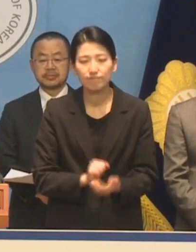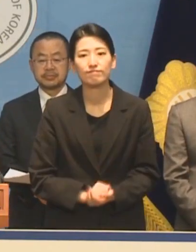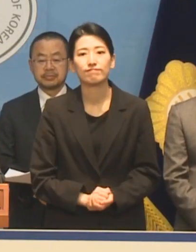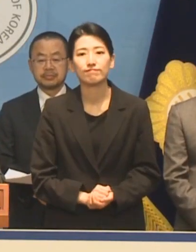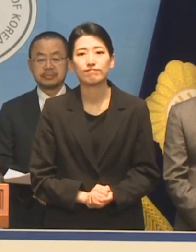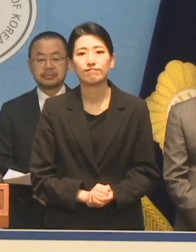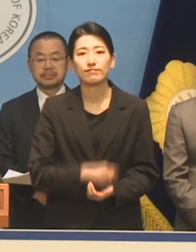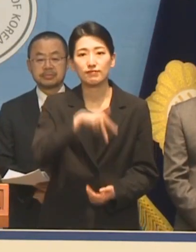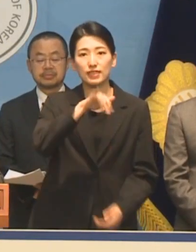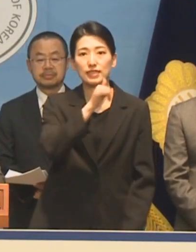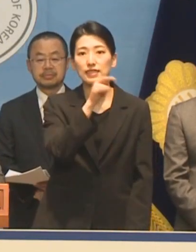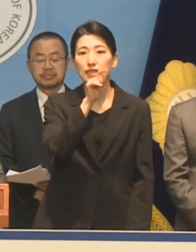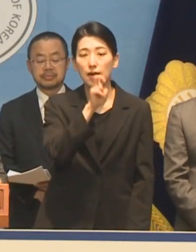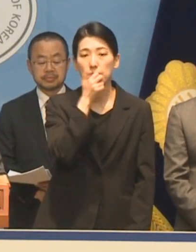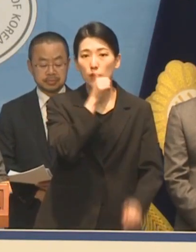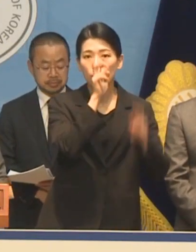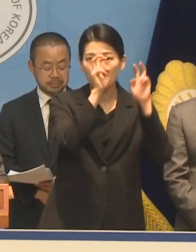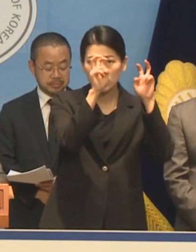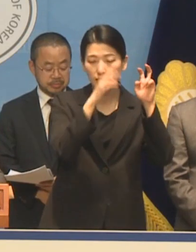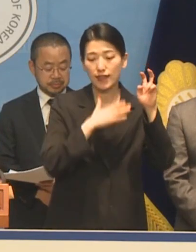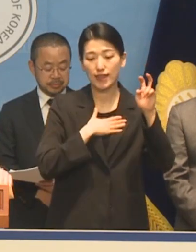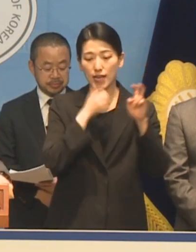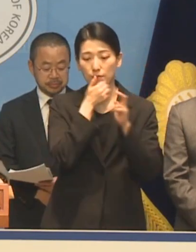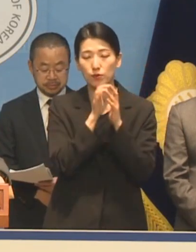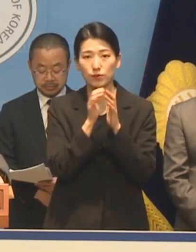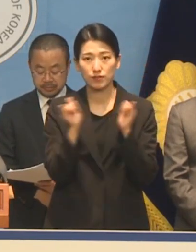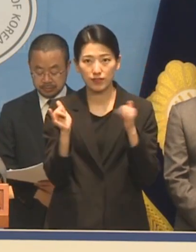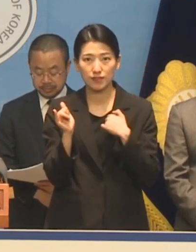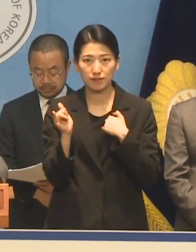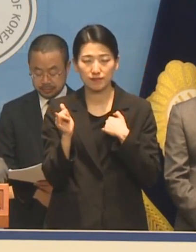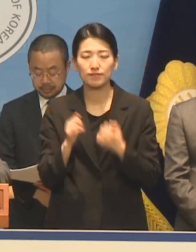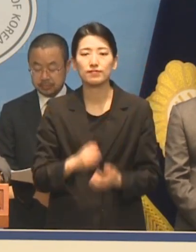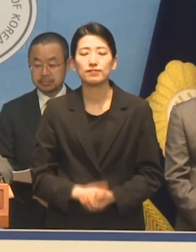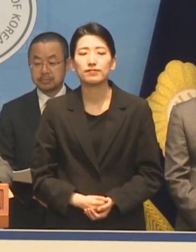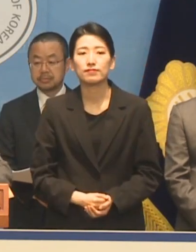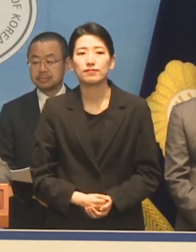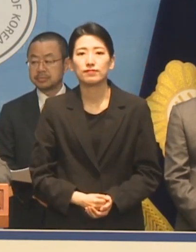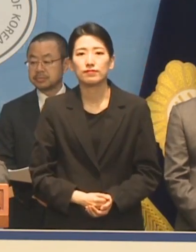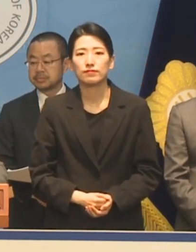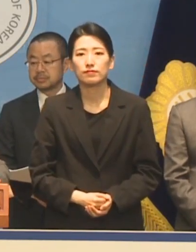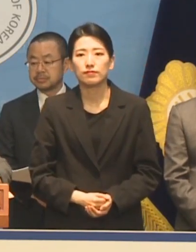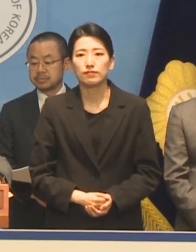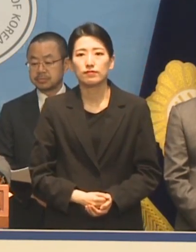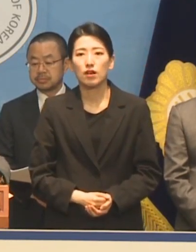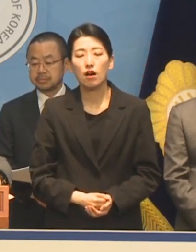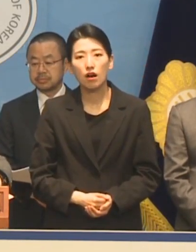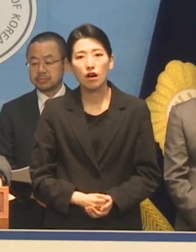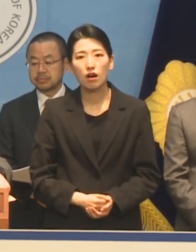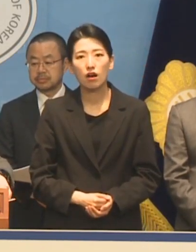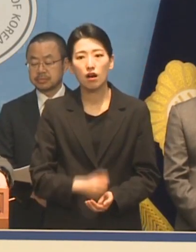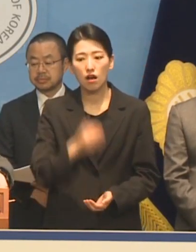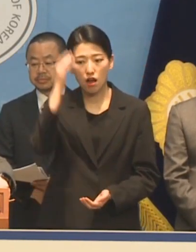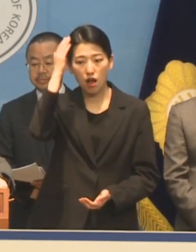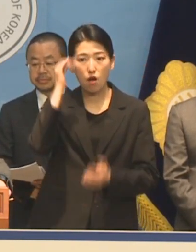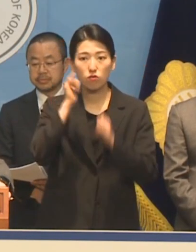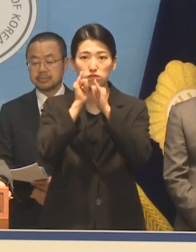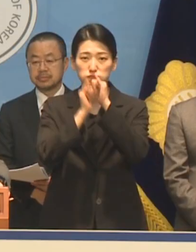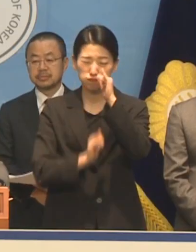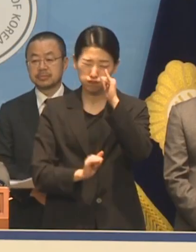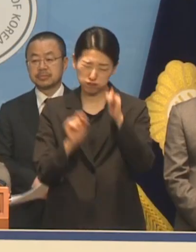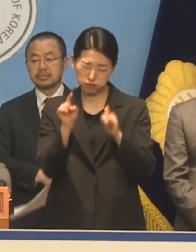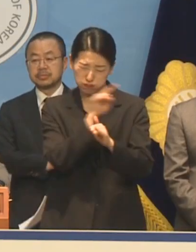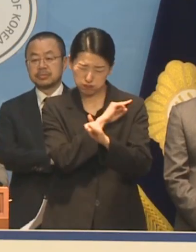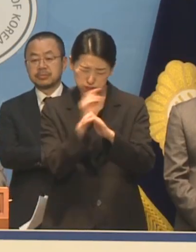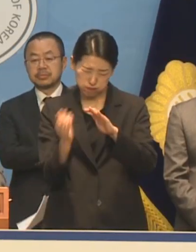법무법인 지암의 김선홍 변호사입니다. 저는 어떻게 보면 단군 유사일에 최대로